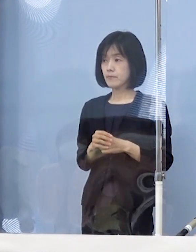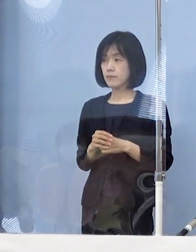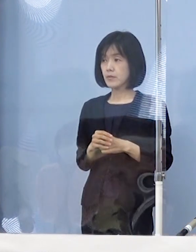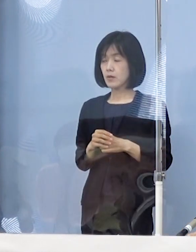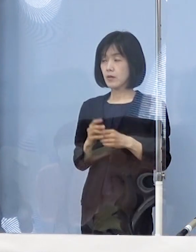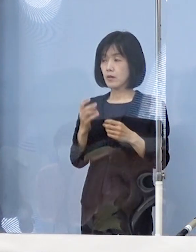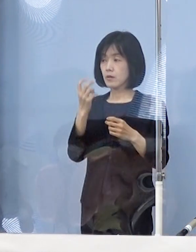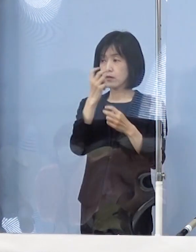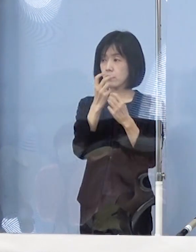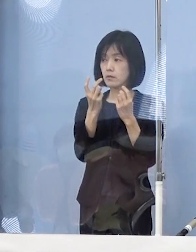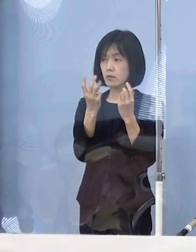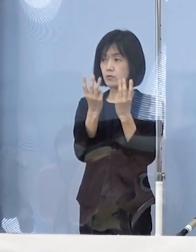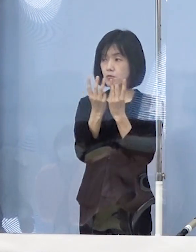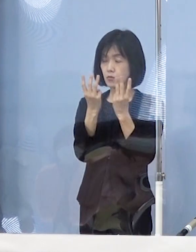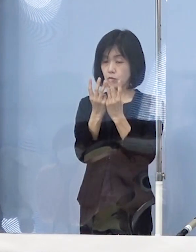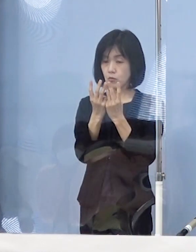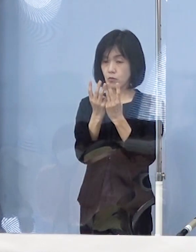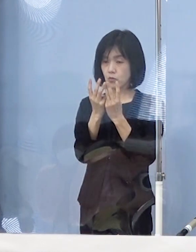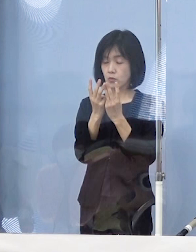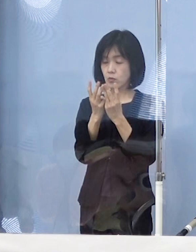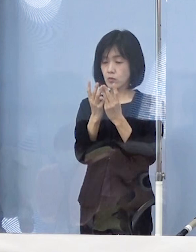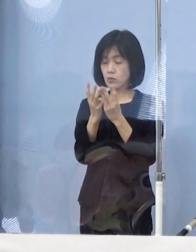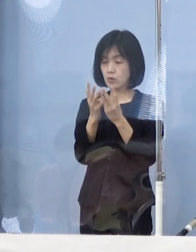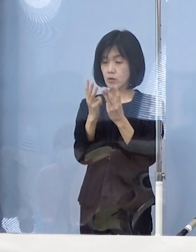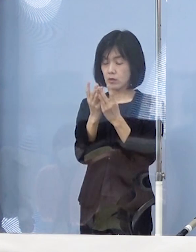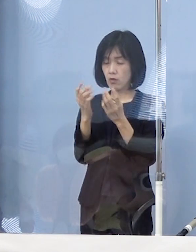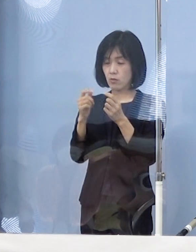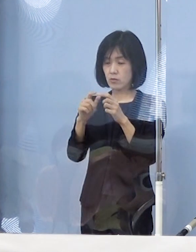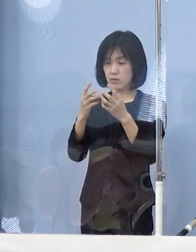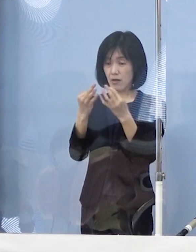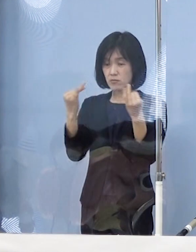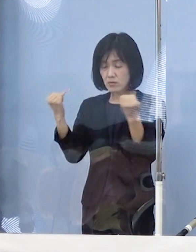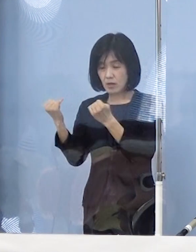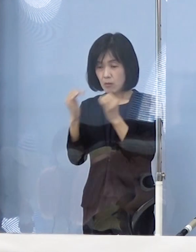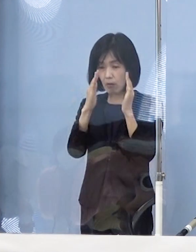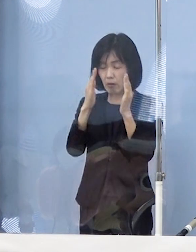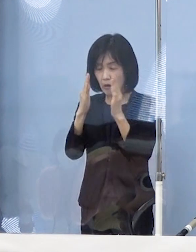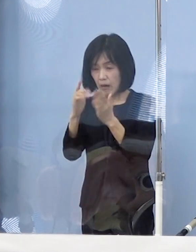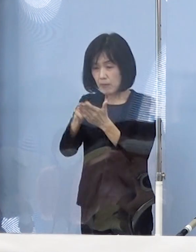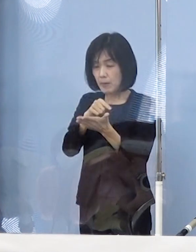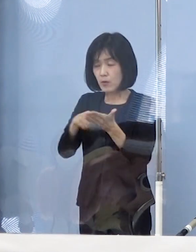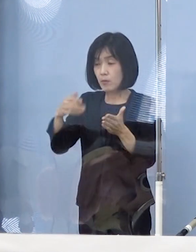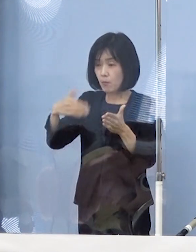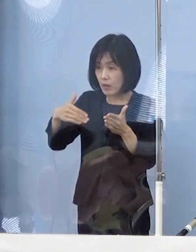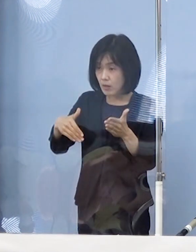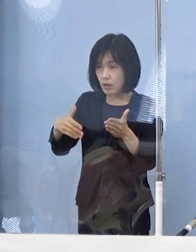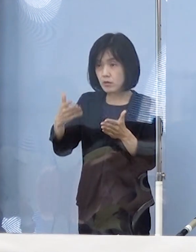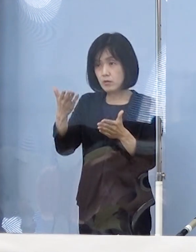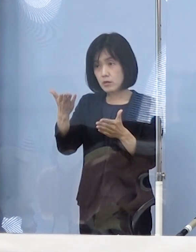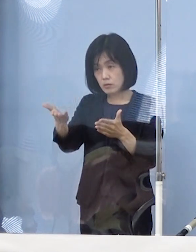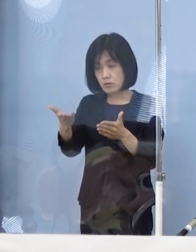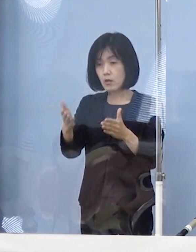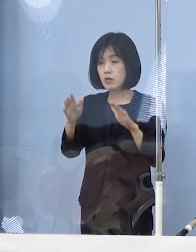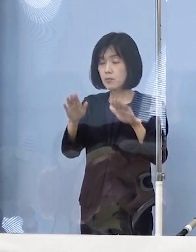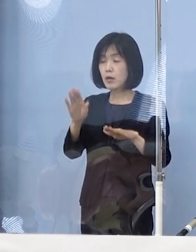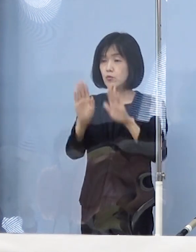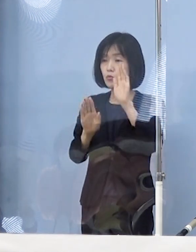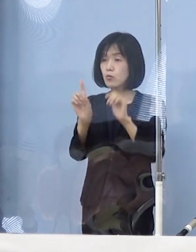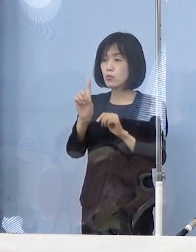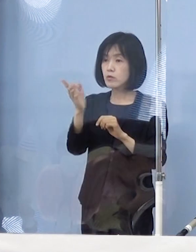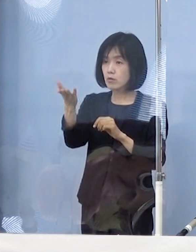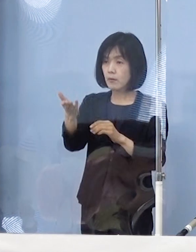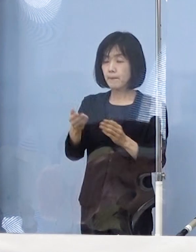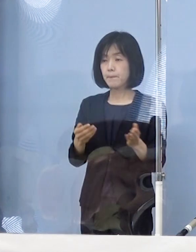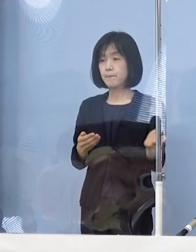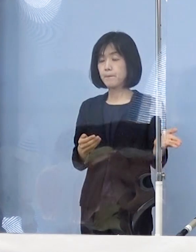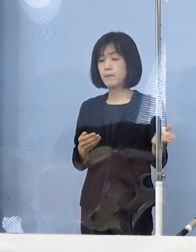検査数が追いついてないとかですね、そういった可能性も考えられているんですが、現状はどういったご状況なんでしょうか。 そう